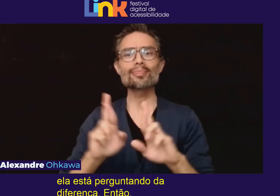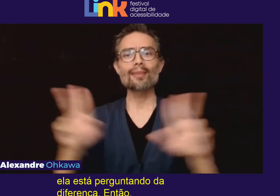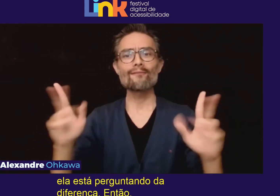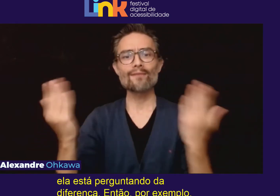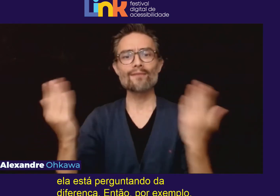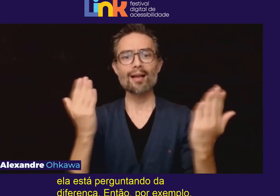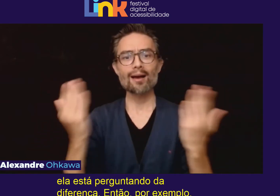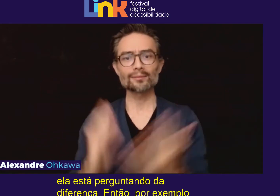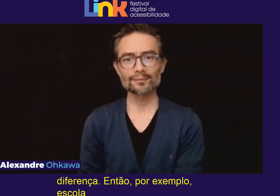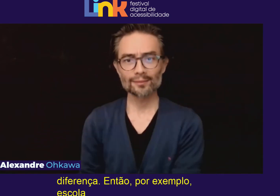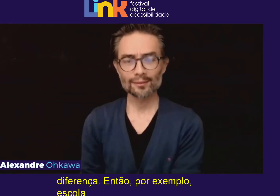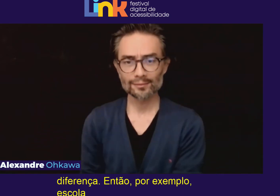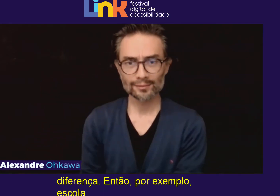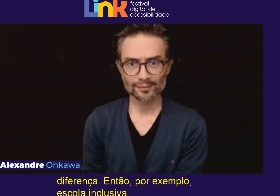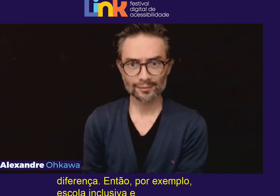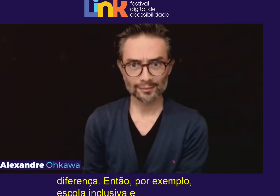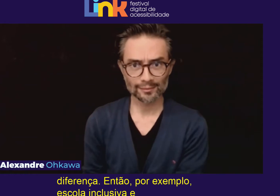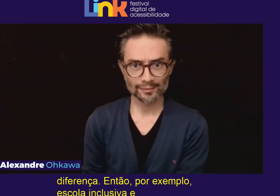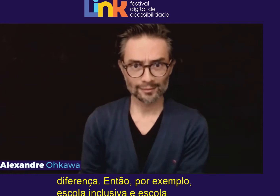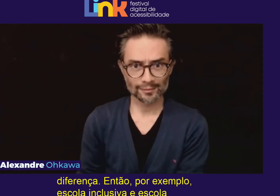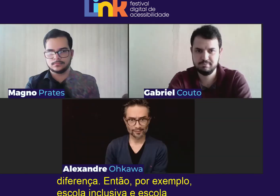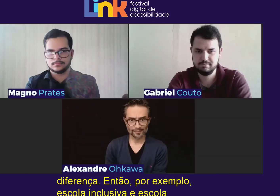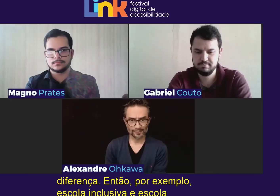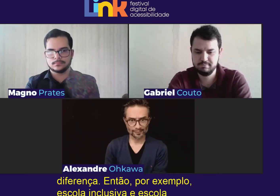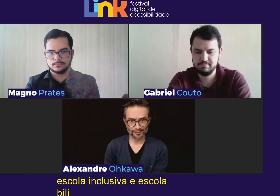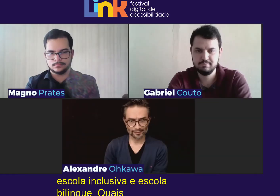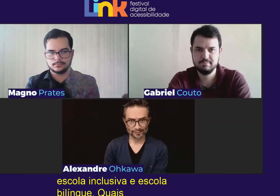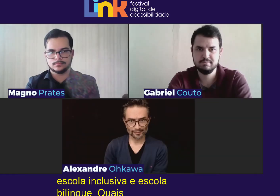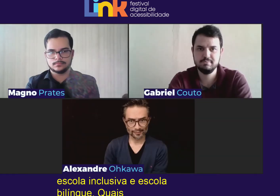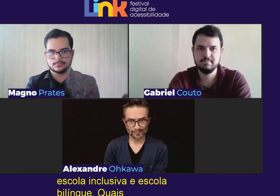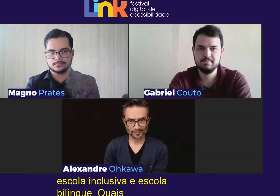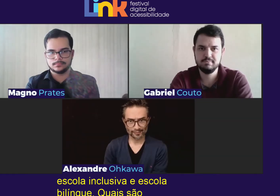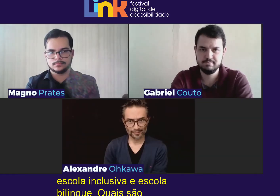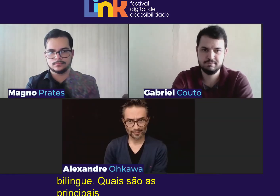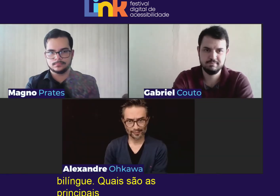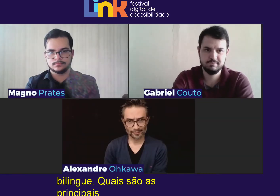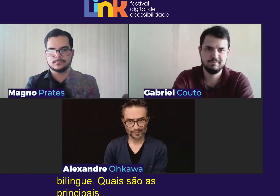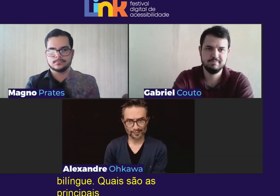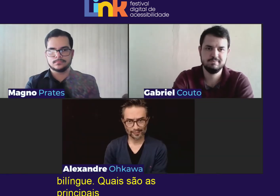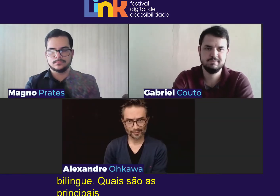bilíngue. Então, quais são as principais diferenças? Você pode explicar?